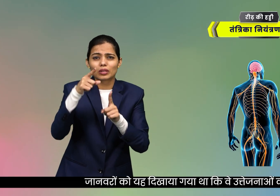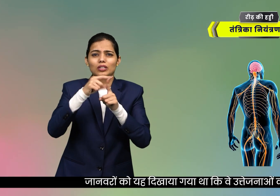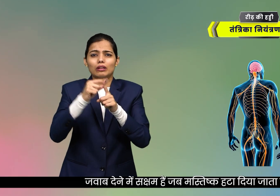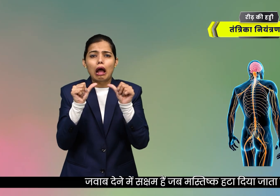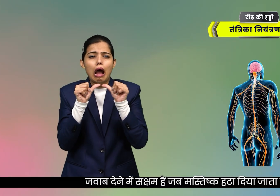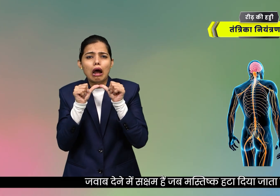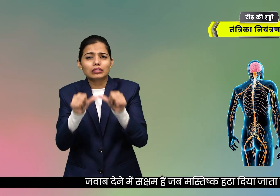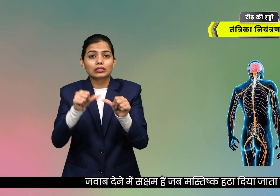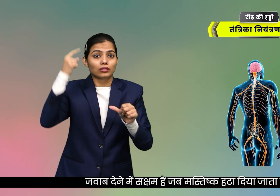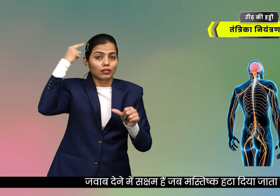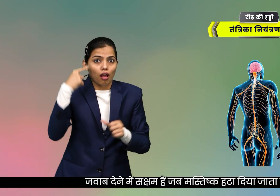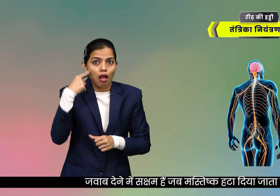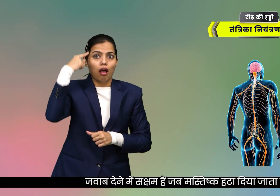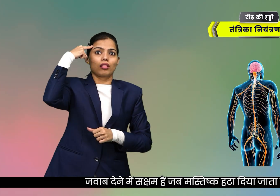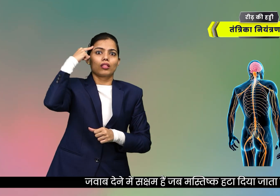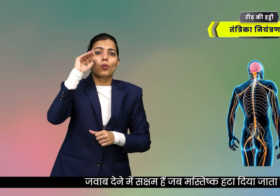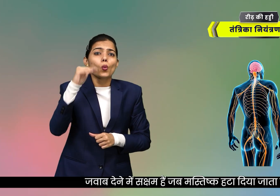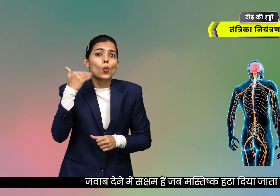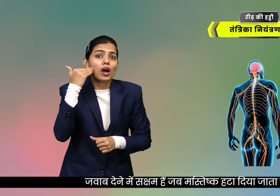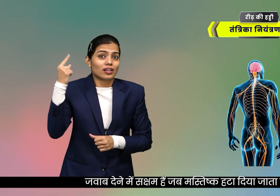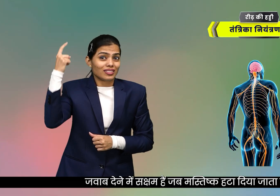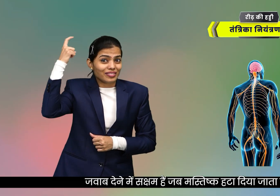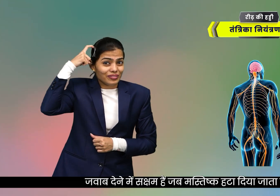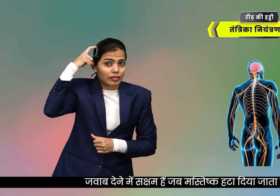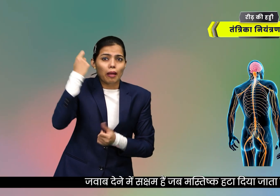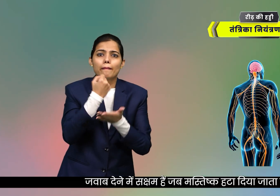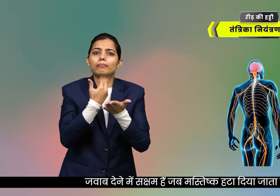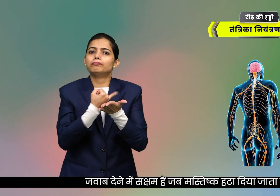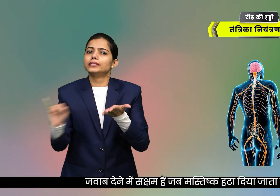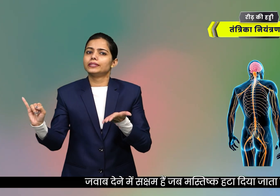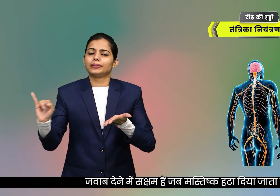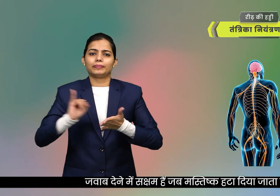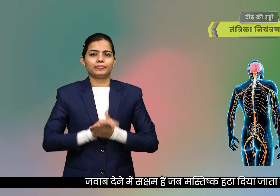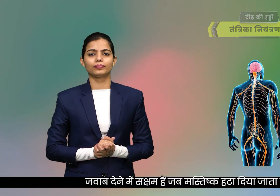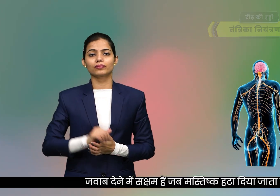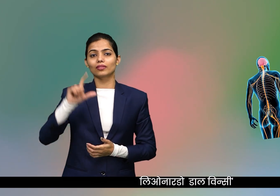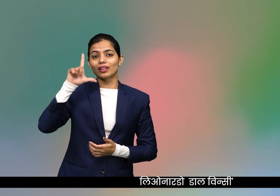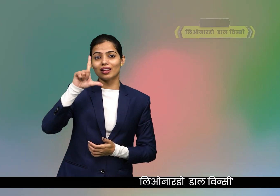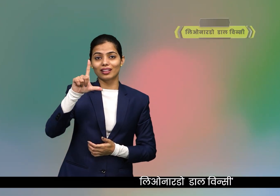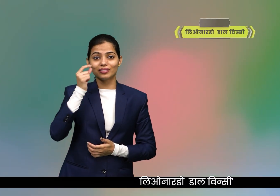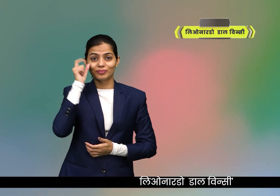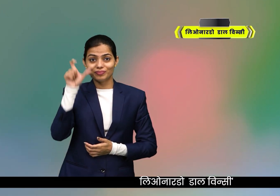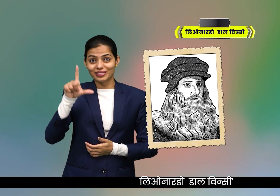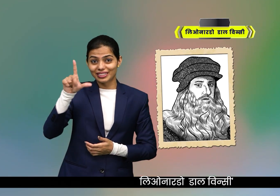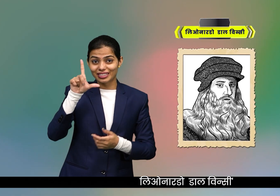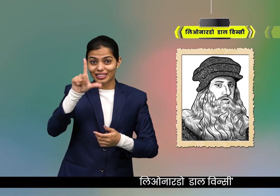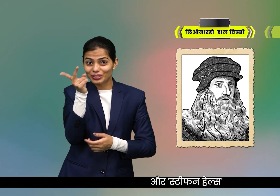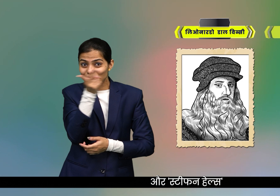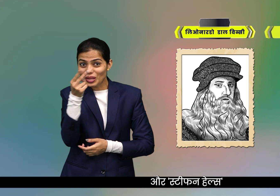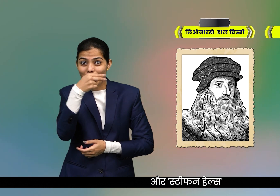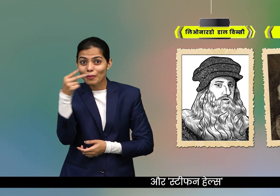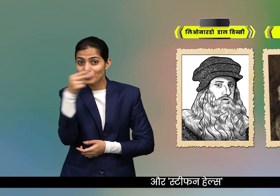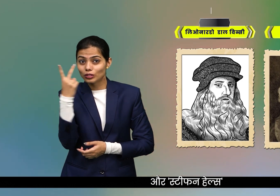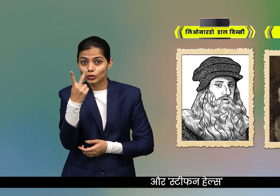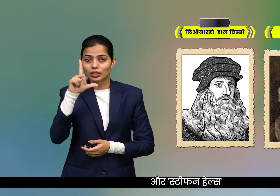उत्तेजनों का जवाब देने में सक्षम हैं जब मस्तिष्क हटा दिया जाता है। लेनार्डो डा विंसी